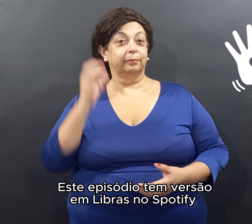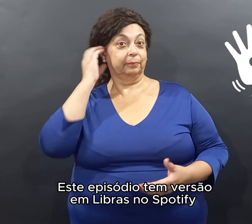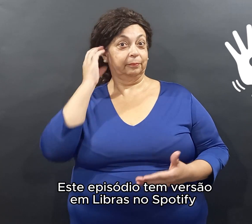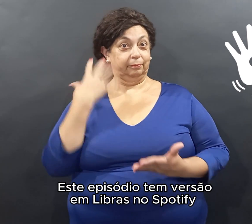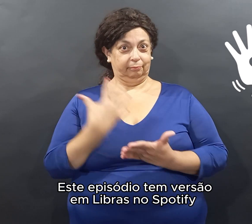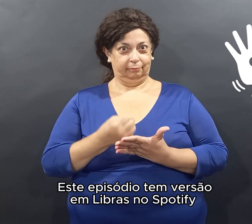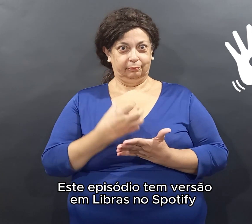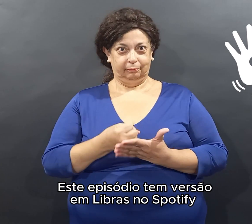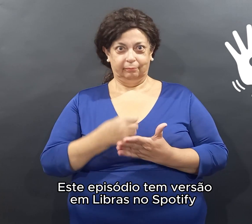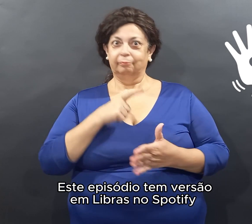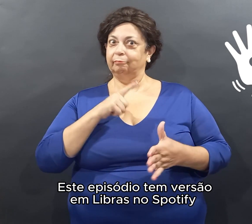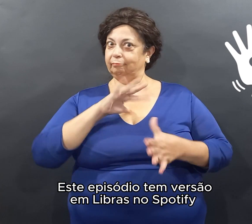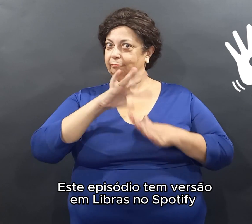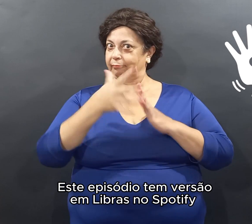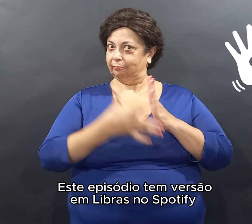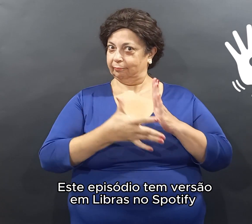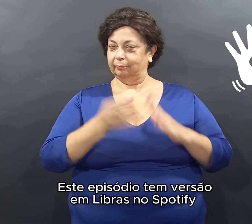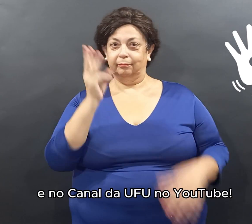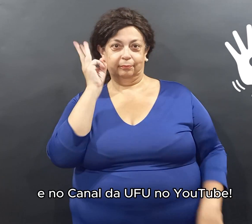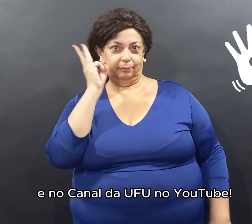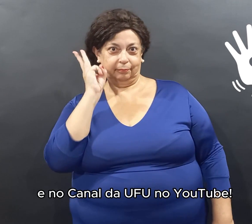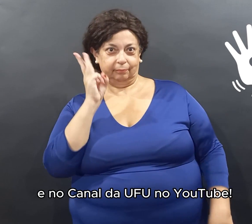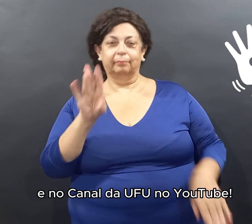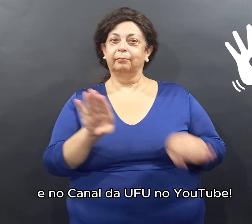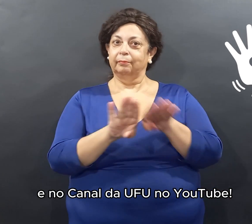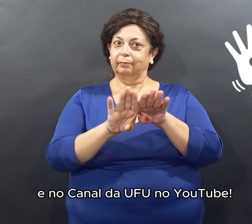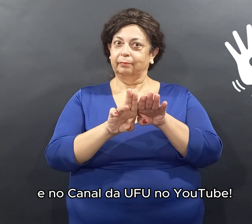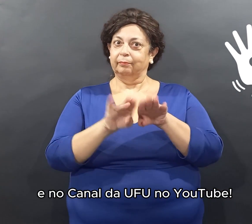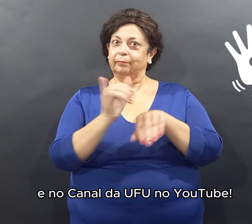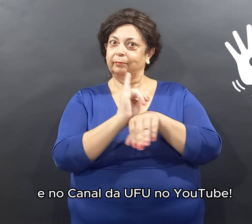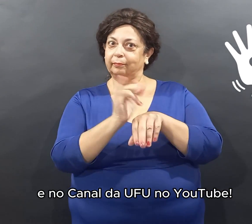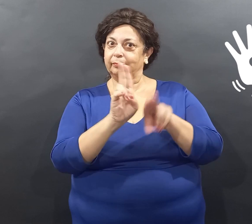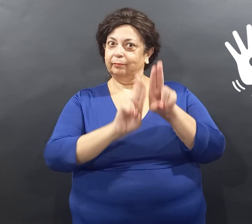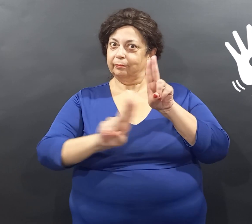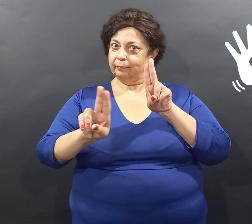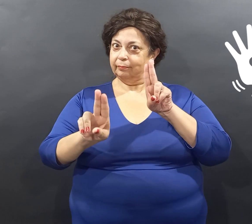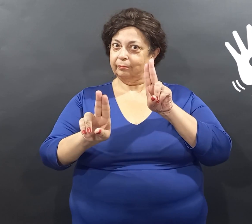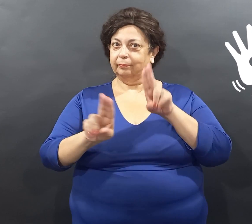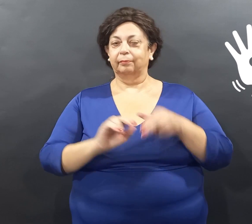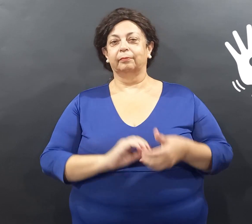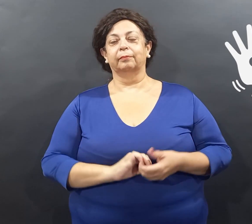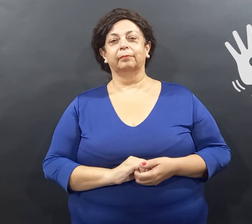Este episódio tem versão em Libras no Spotify e no canal da UFO no YouTube.